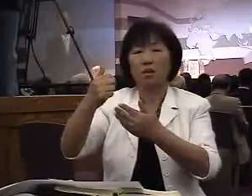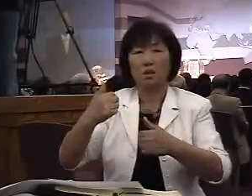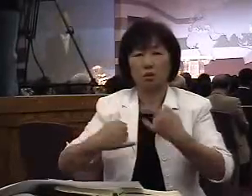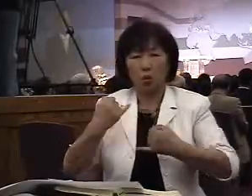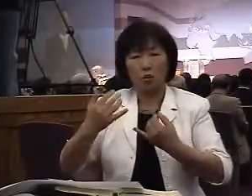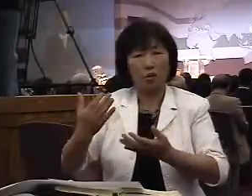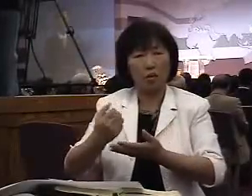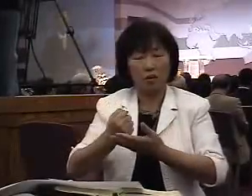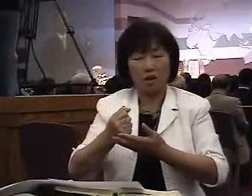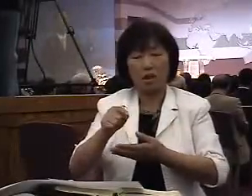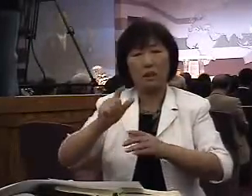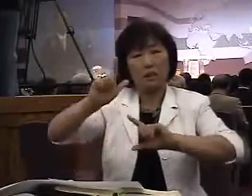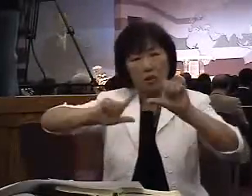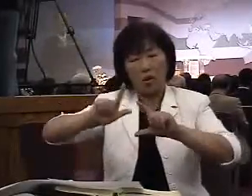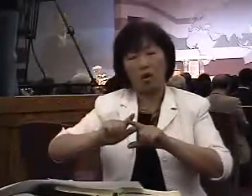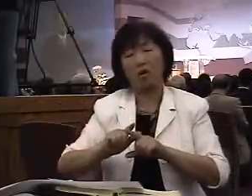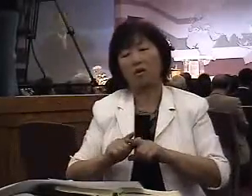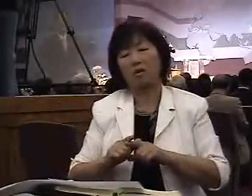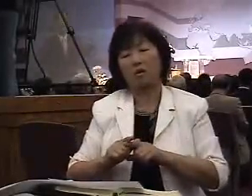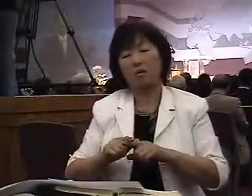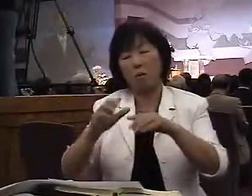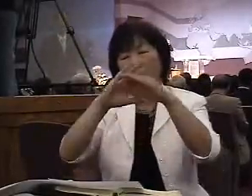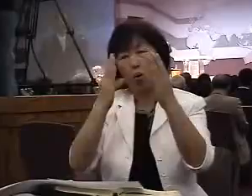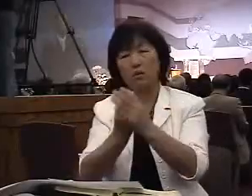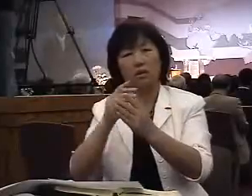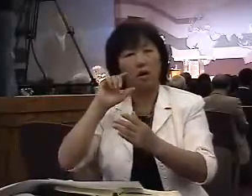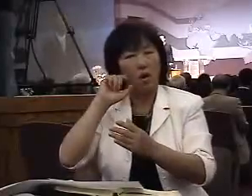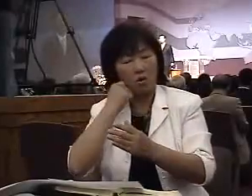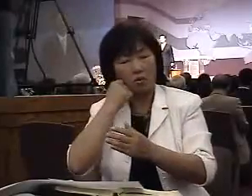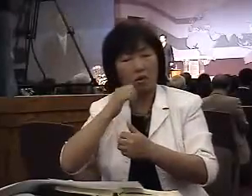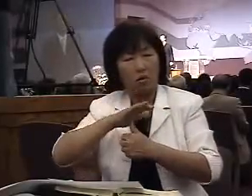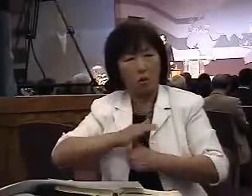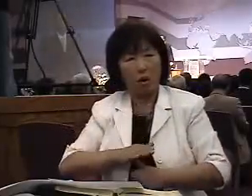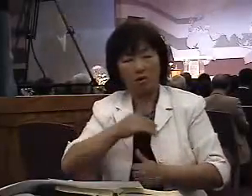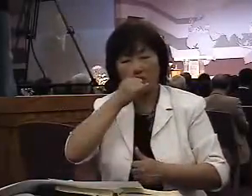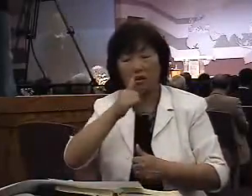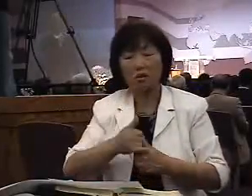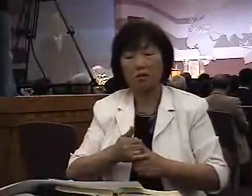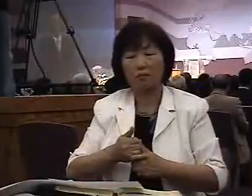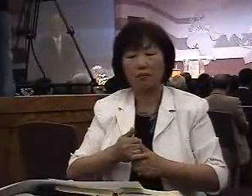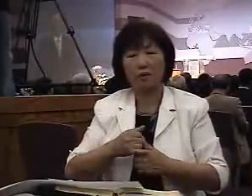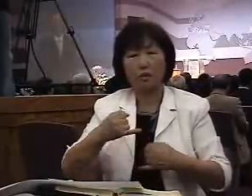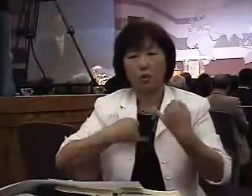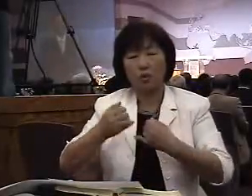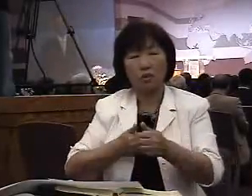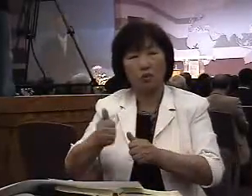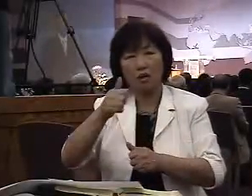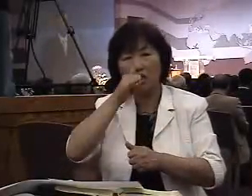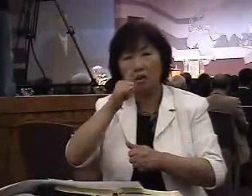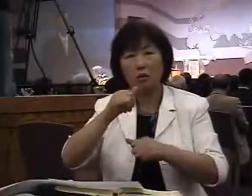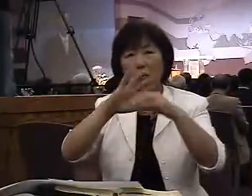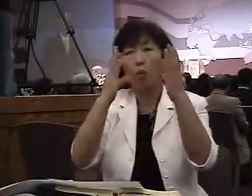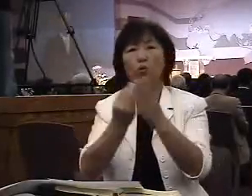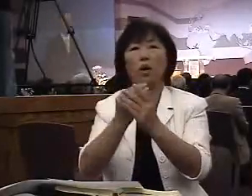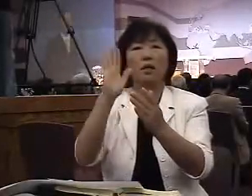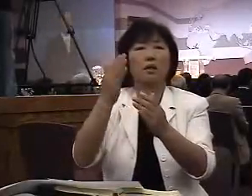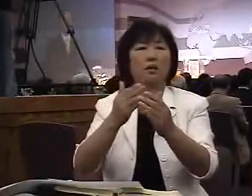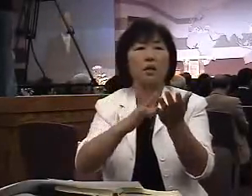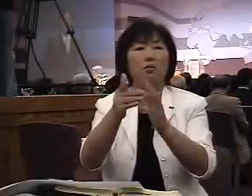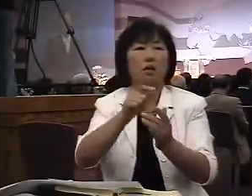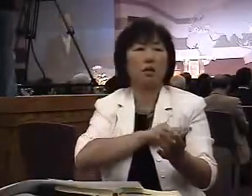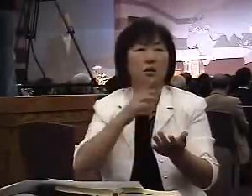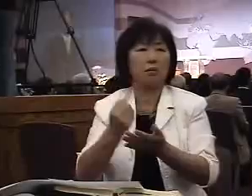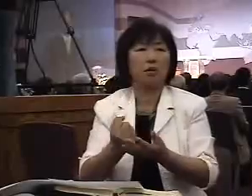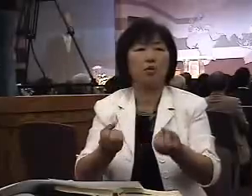joy를 받아 이 상황과 이 모든 어려움을 극복할 수 있는 joy로 승리할 수 있는 여러분 모두가 되시길